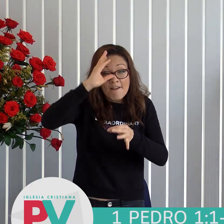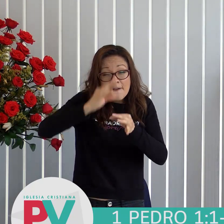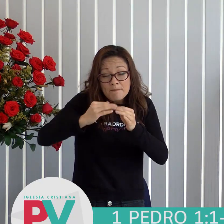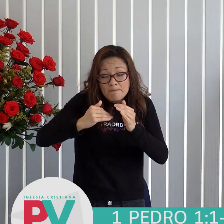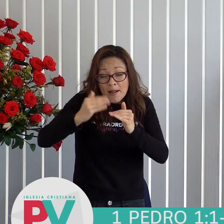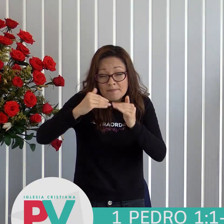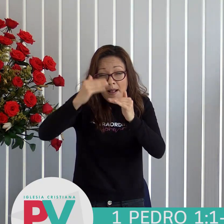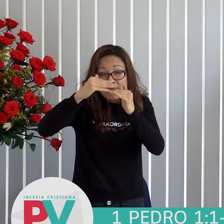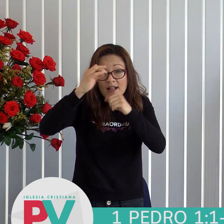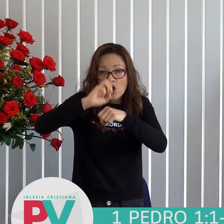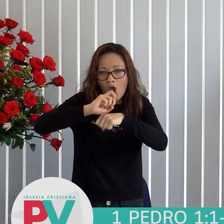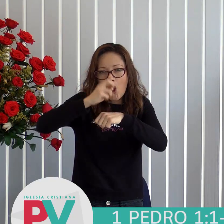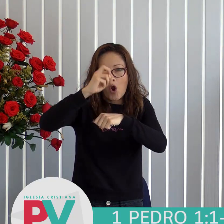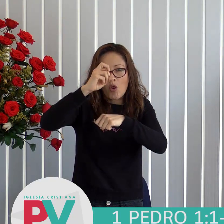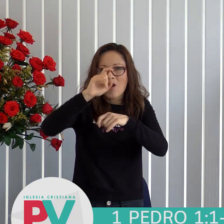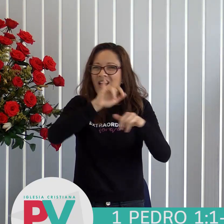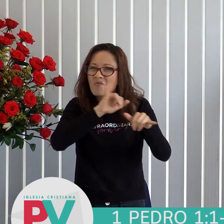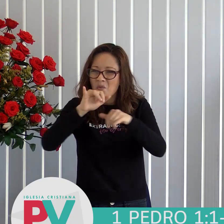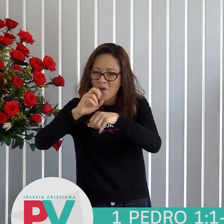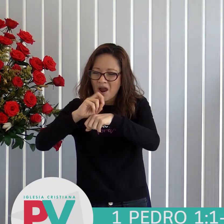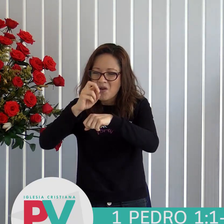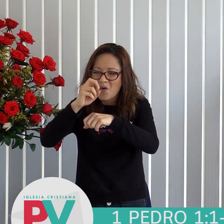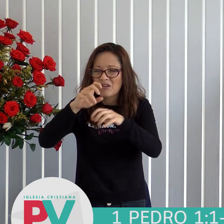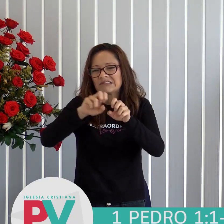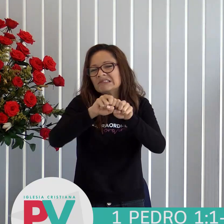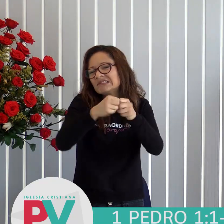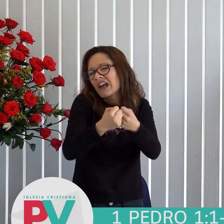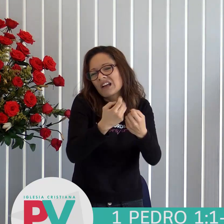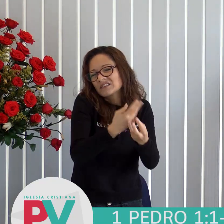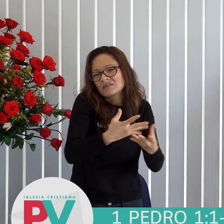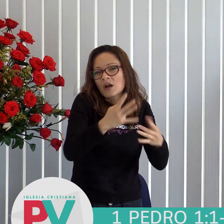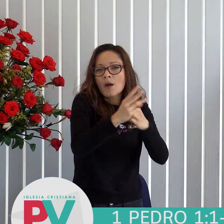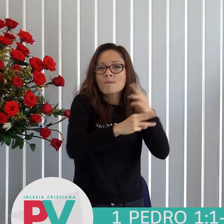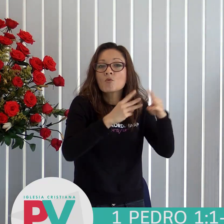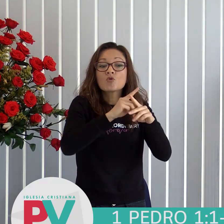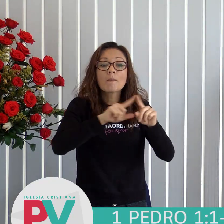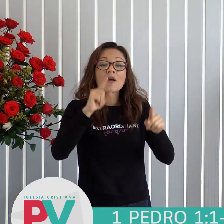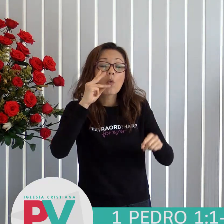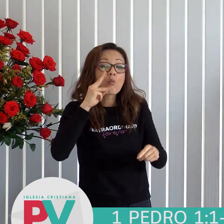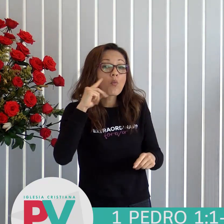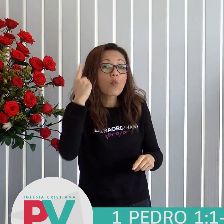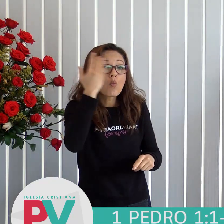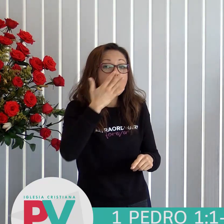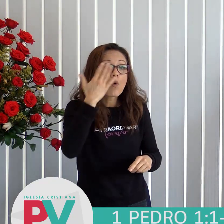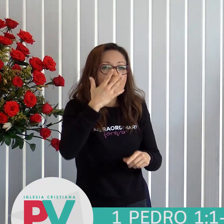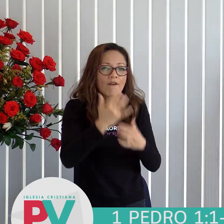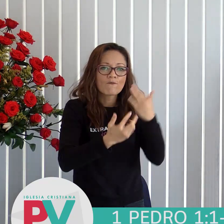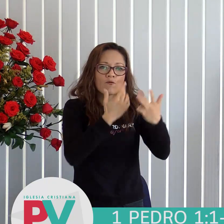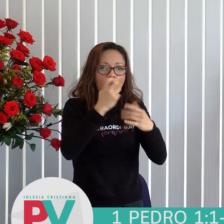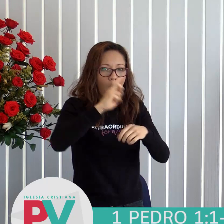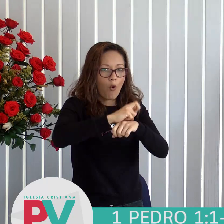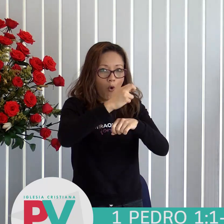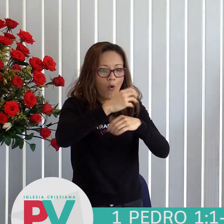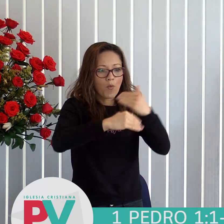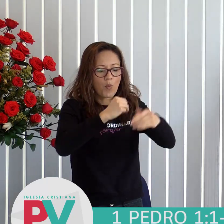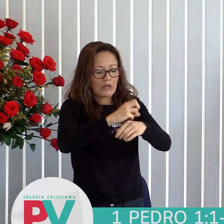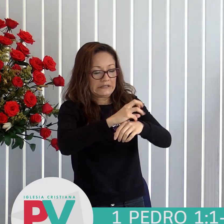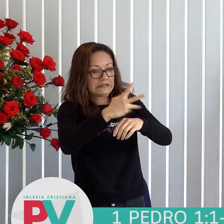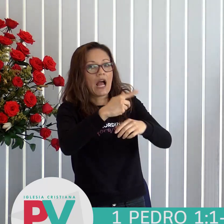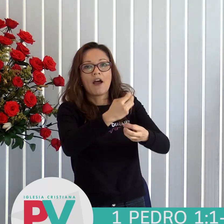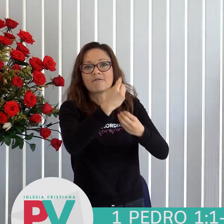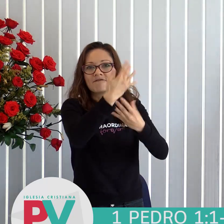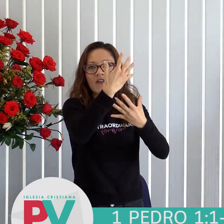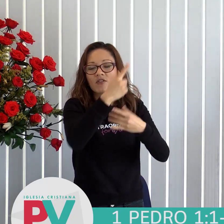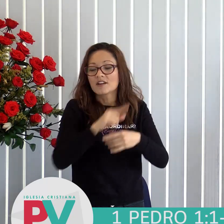el oro, el cual, aunque perecedero, se prueba con fuego, sea hallada en alabanza, gloria